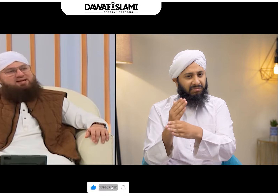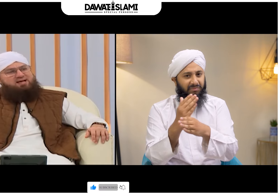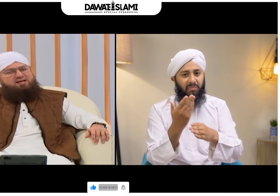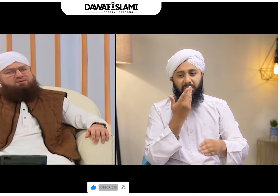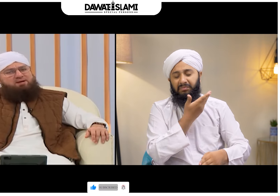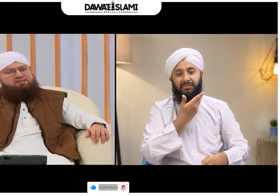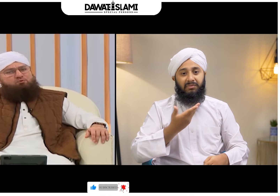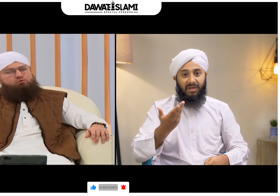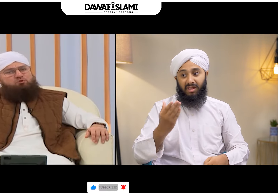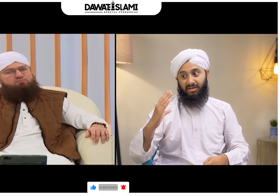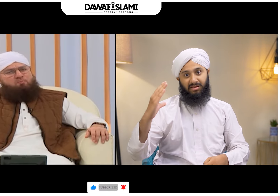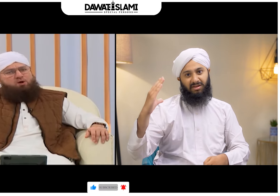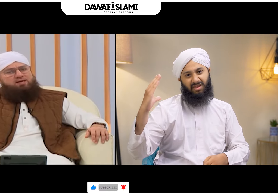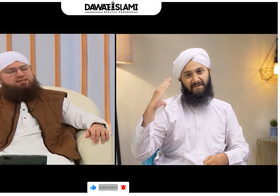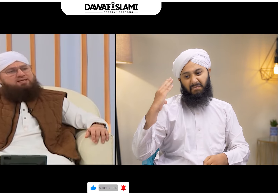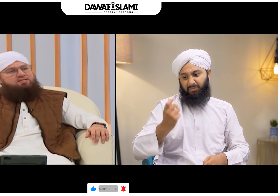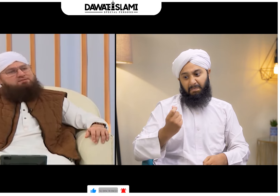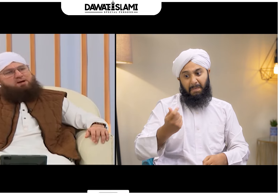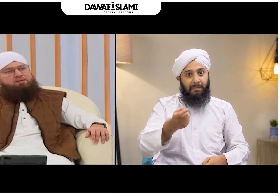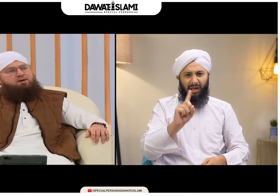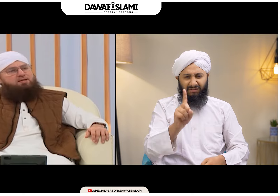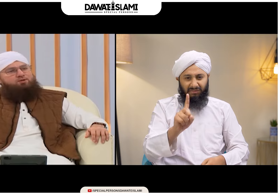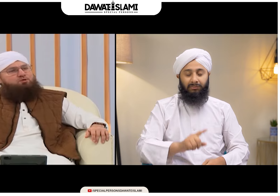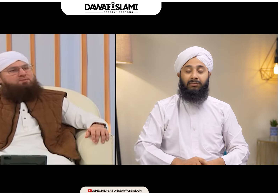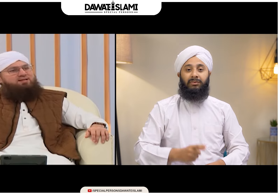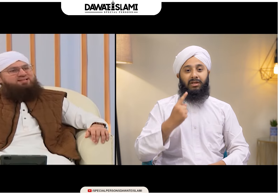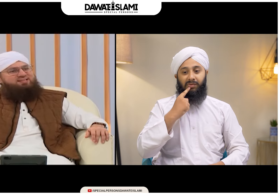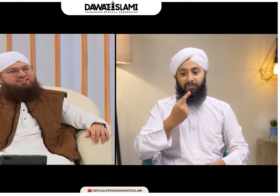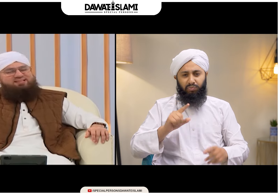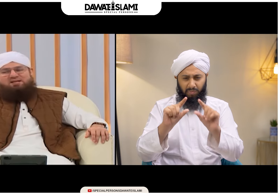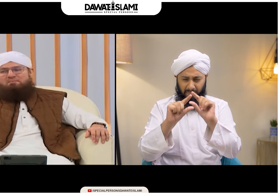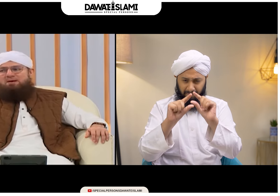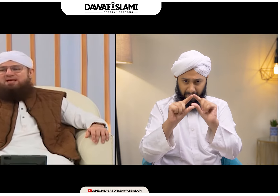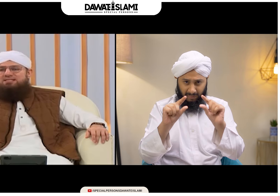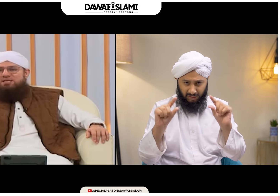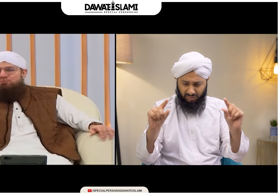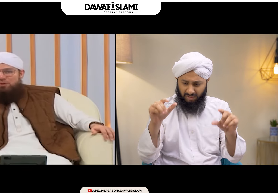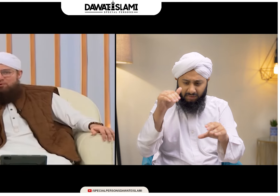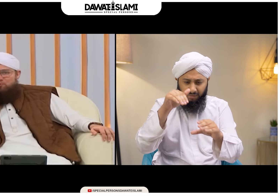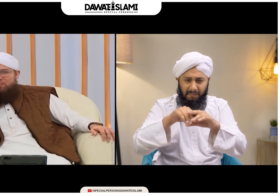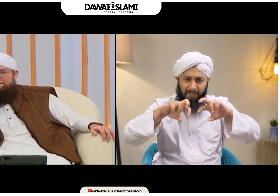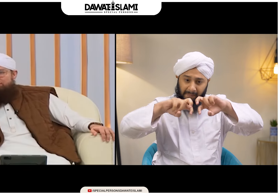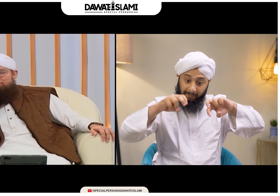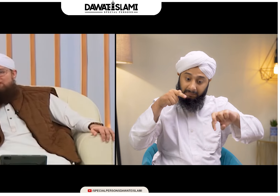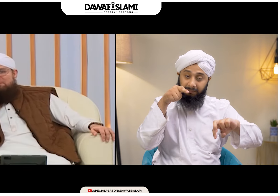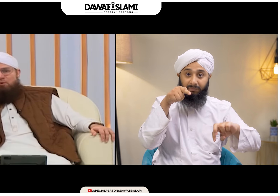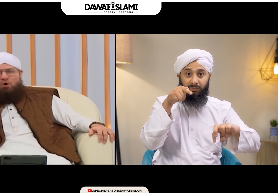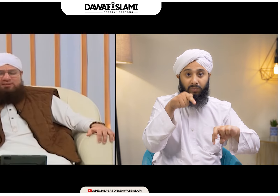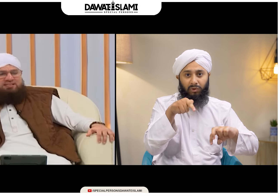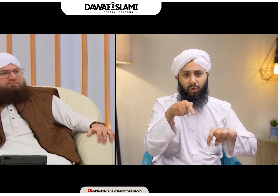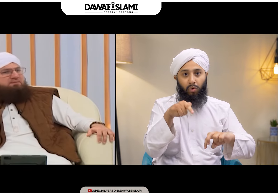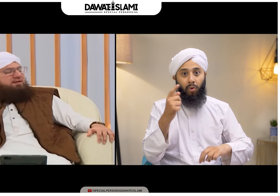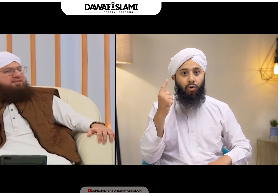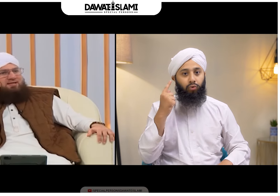سیل لگائیں. کہتے ہیں کچھ موقع آتے ہیں ثواب کمانے کے، نوٹ کمانے کے نہیں آتے. میں اس پورے موضوع کو ہے نا